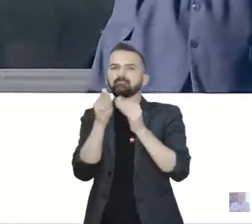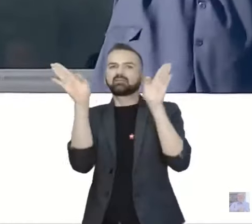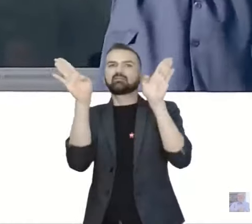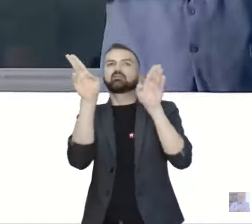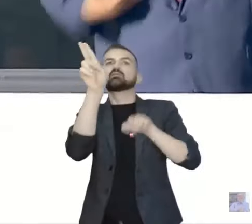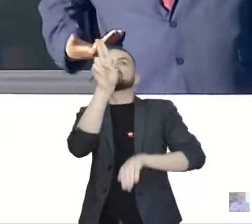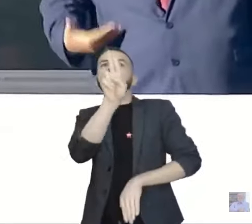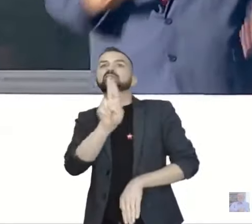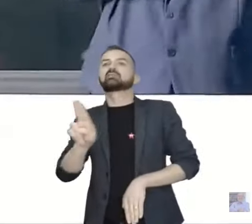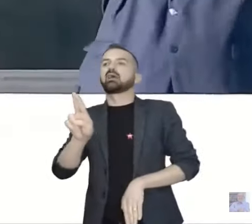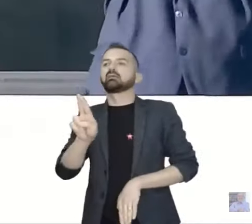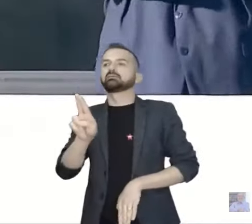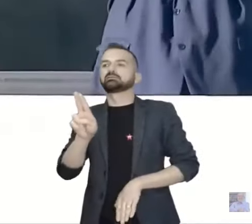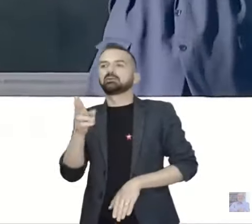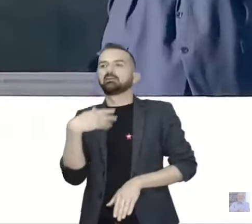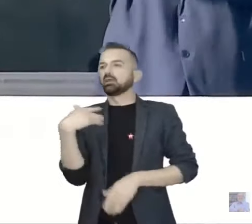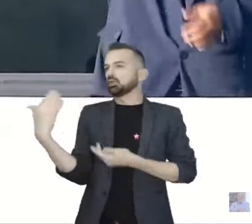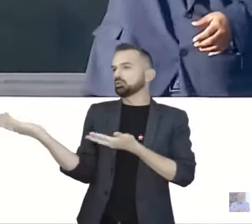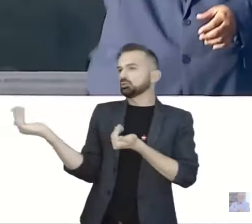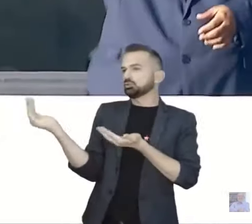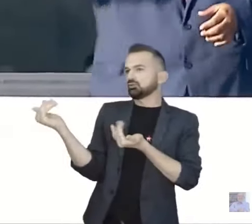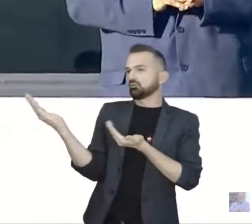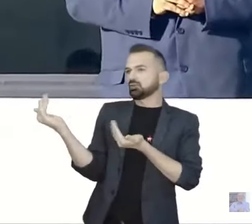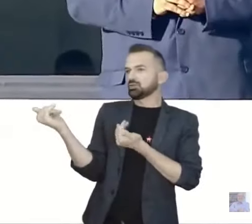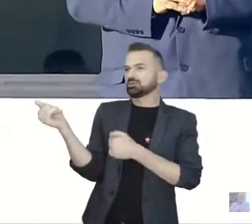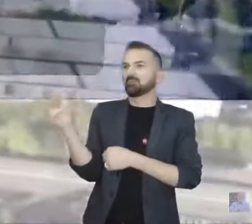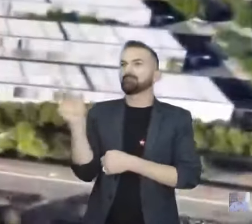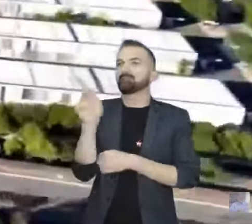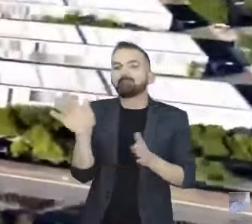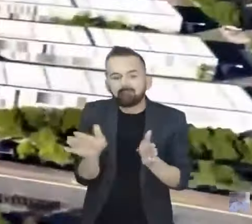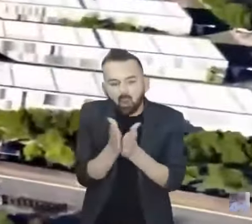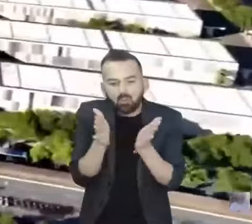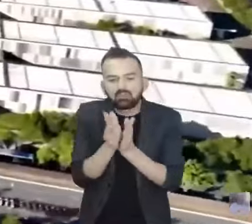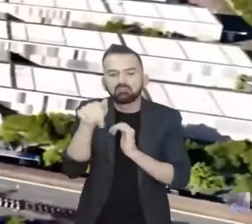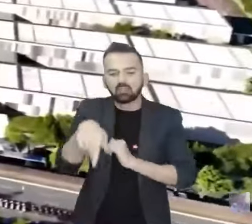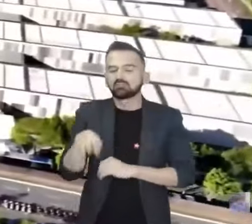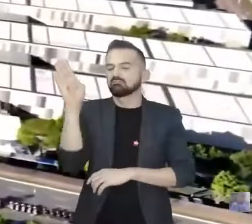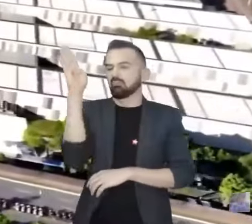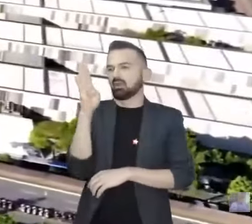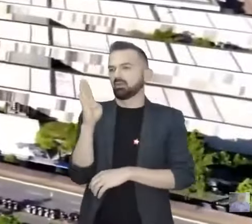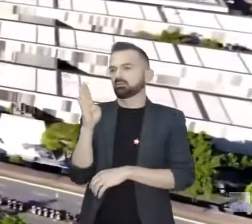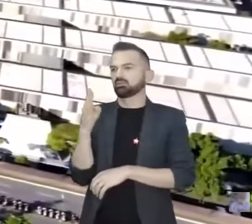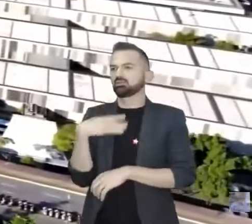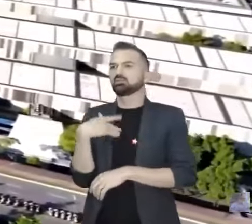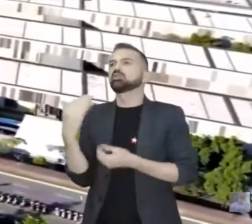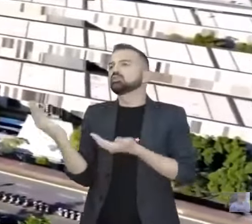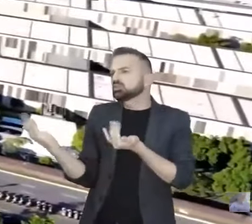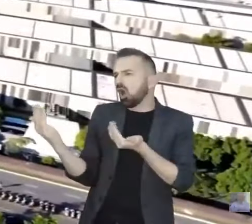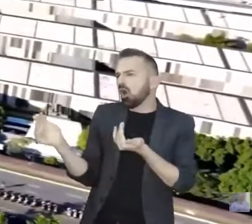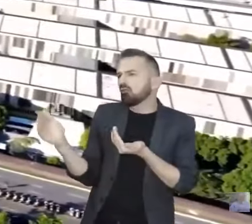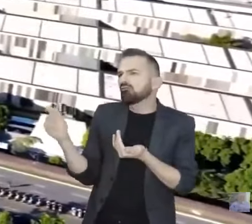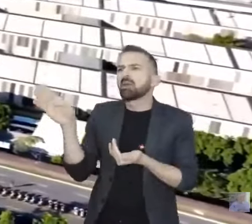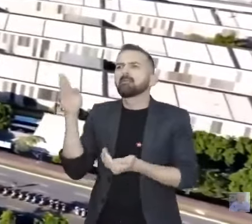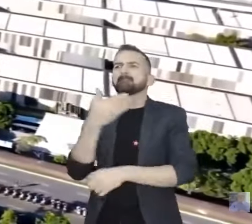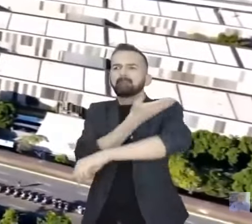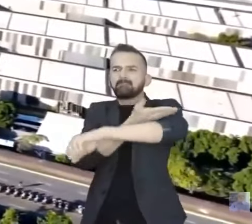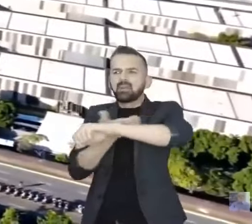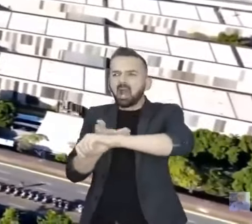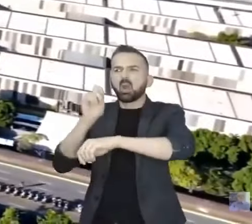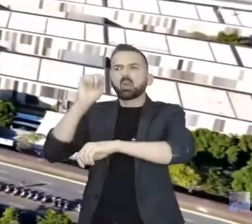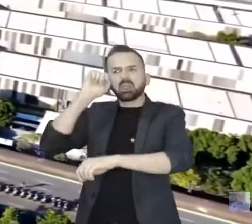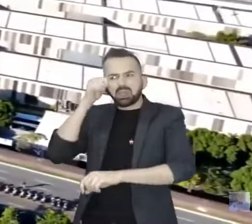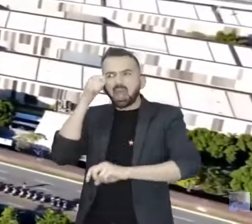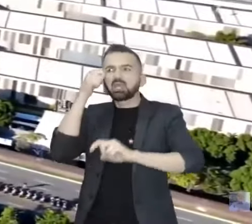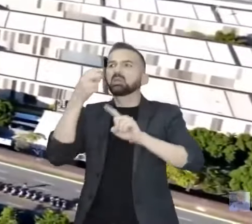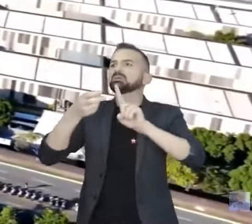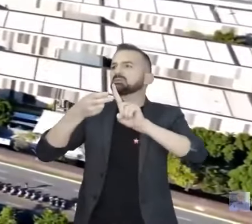para a juventude pobre deste país, jovens brancos, negros e indígenas, para que o